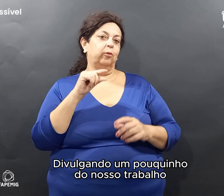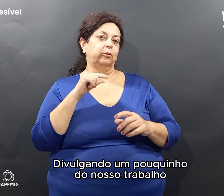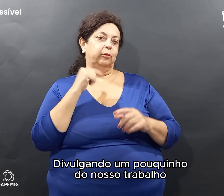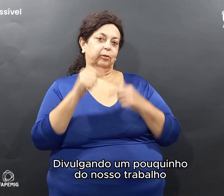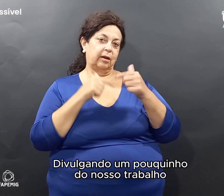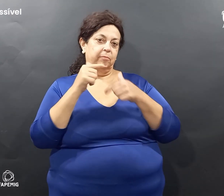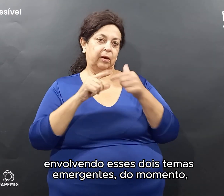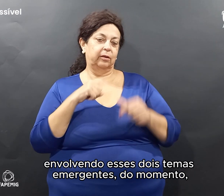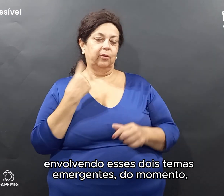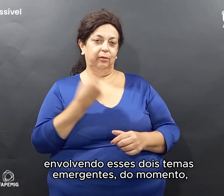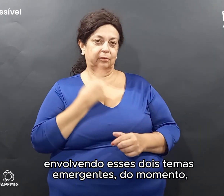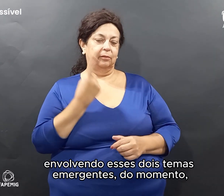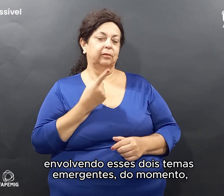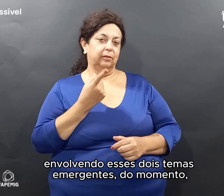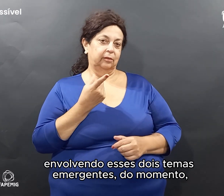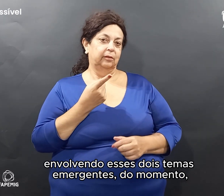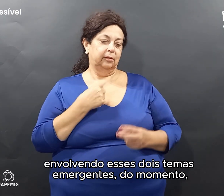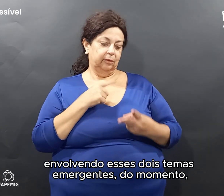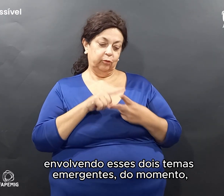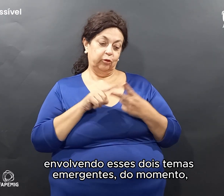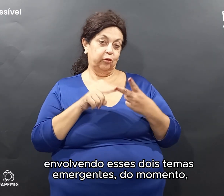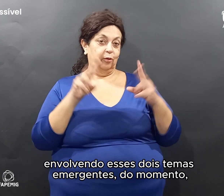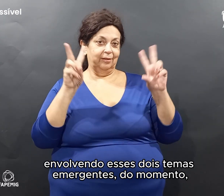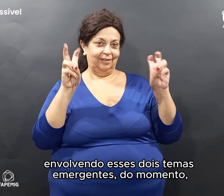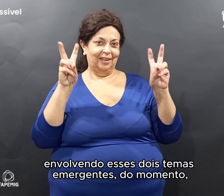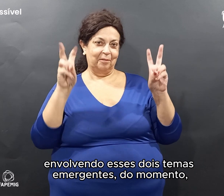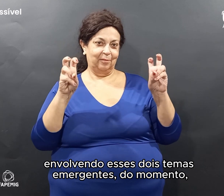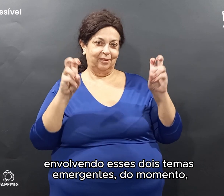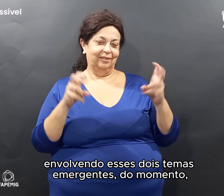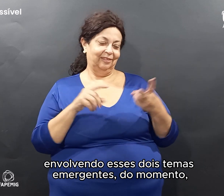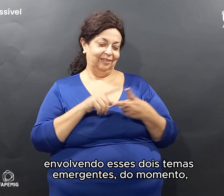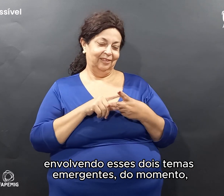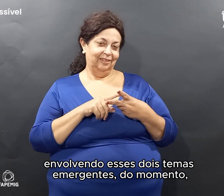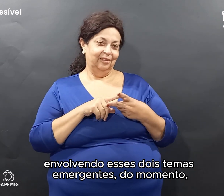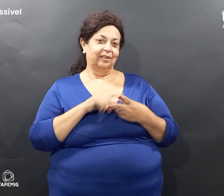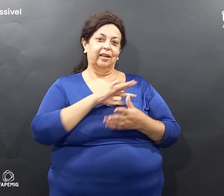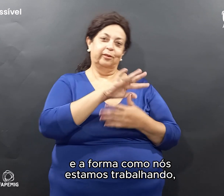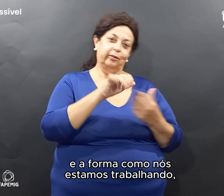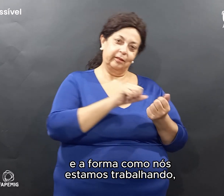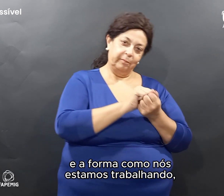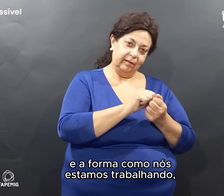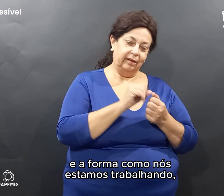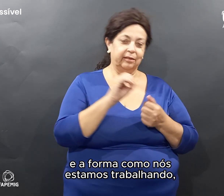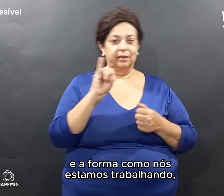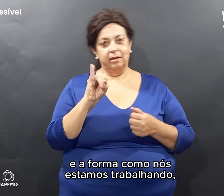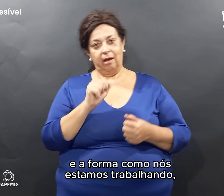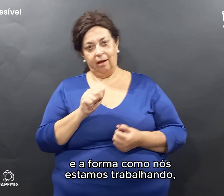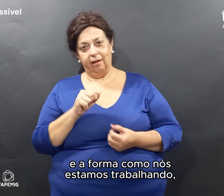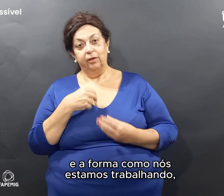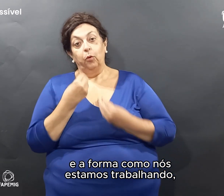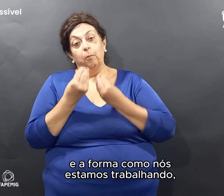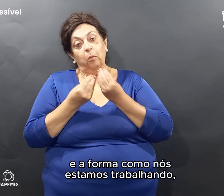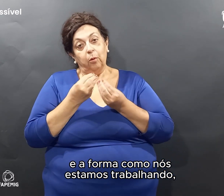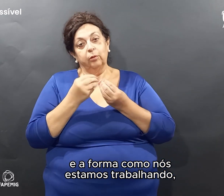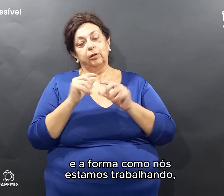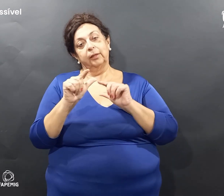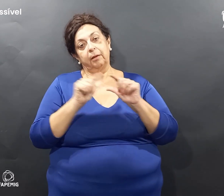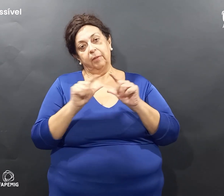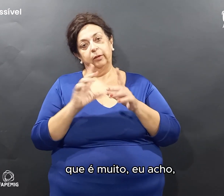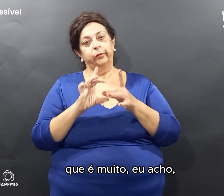trabalho aí, envolvendo esses dois temas emergentes aí do momento, e a forma como nós estamos trabalhando, né, que